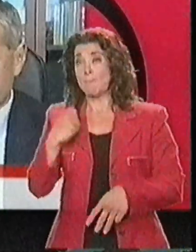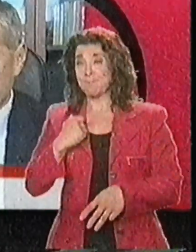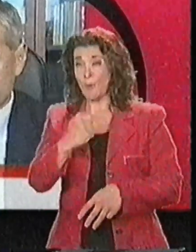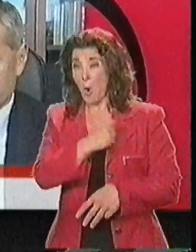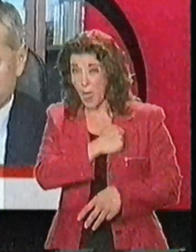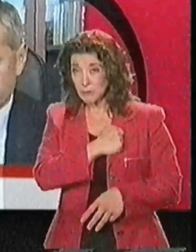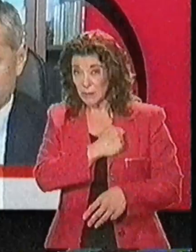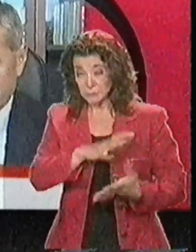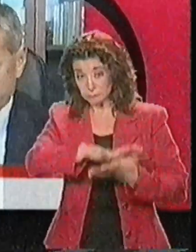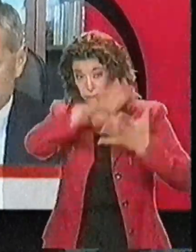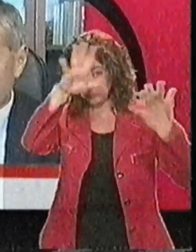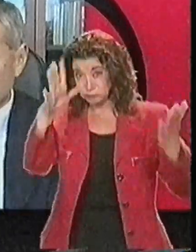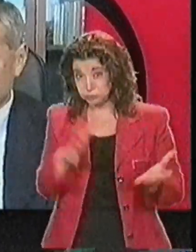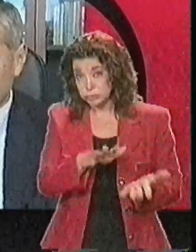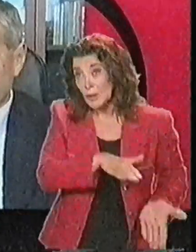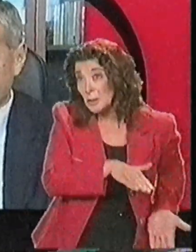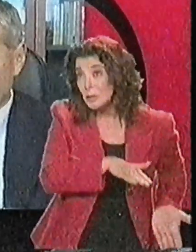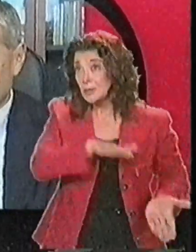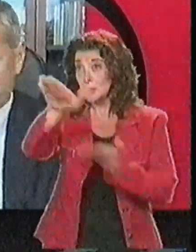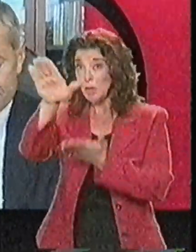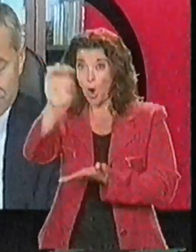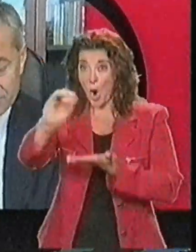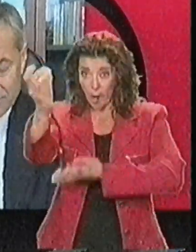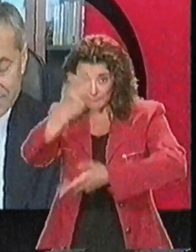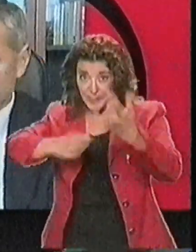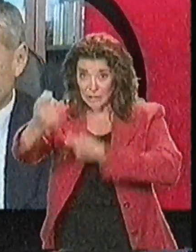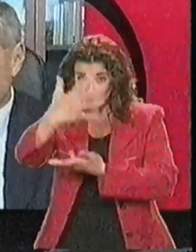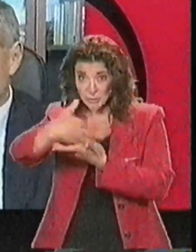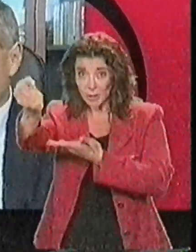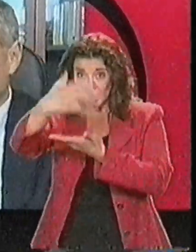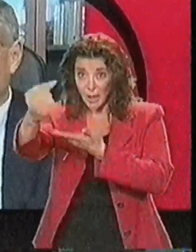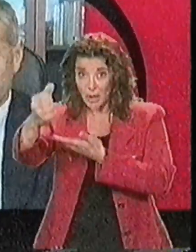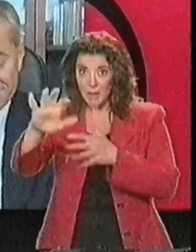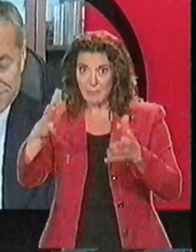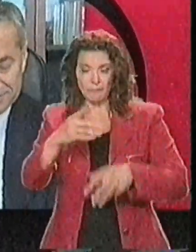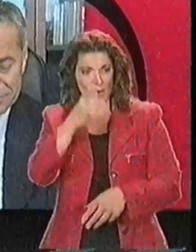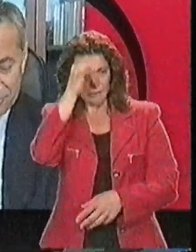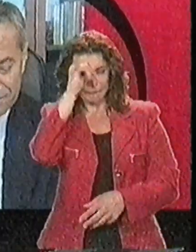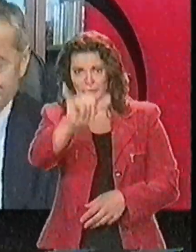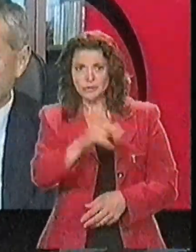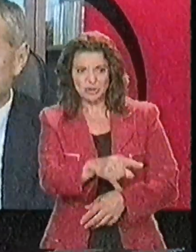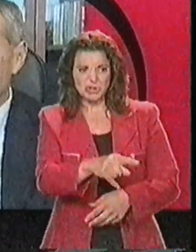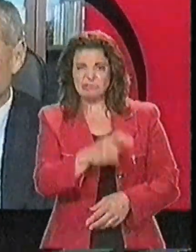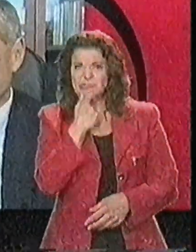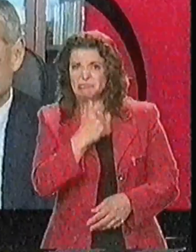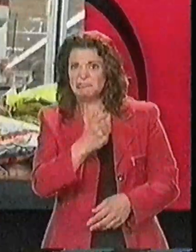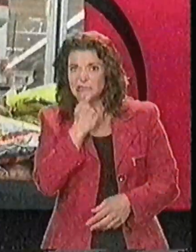marché européen et parfois c'est même de la viande d'une vache qui n'est plus très jeune.